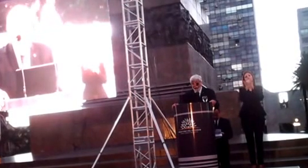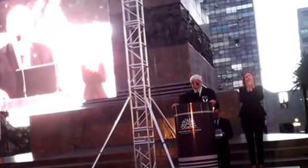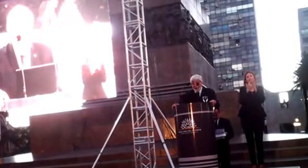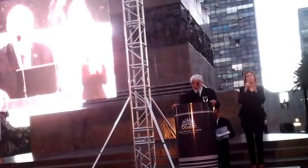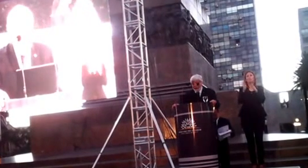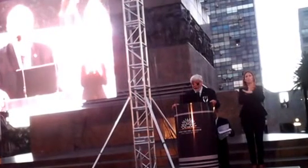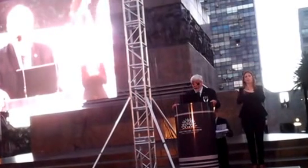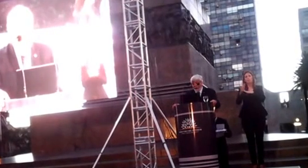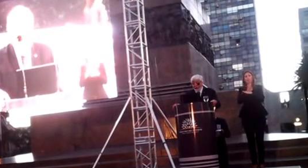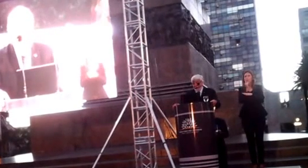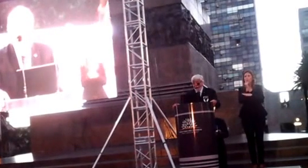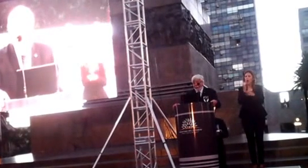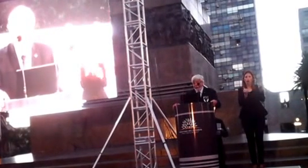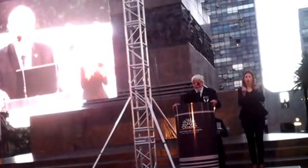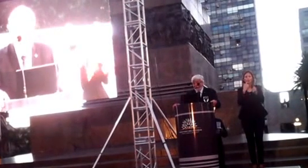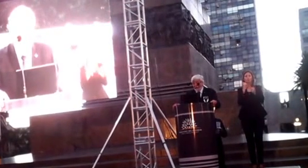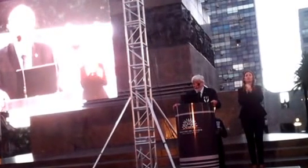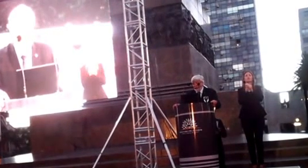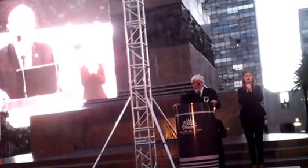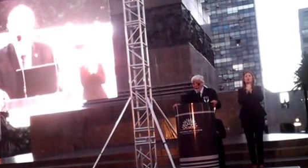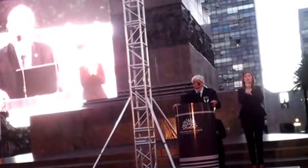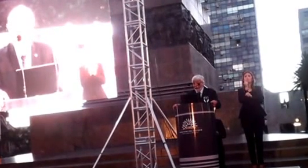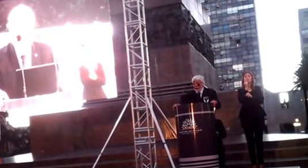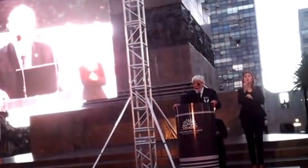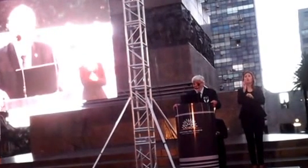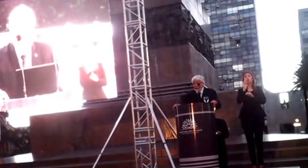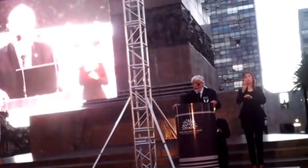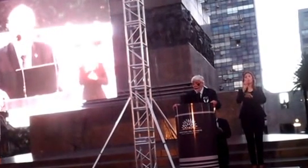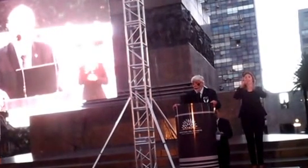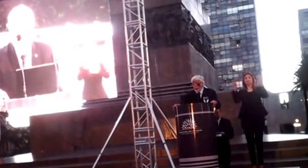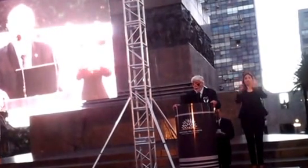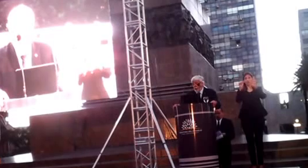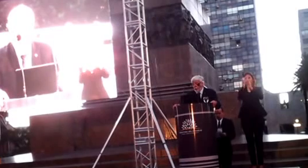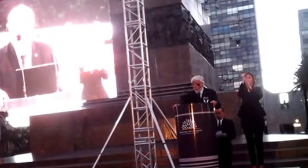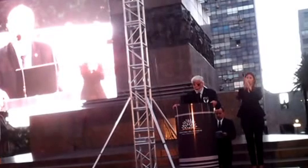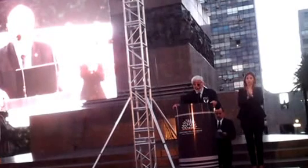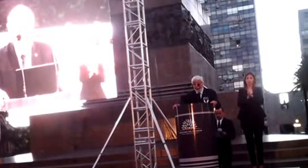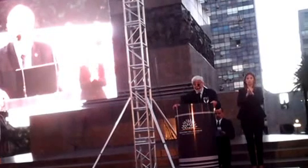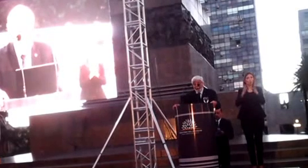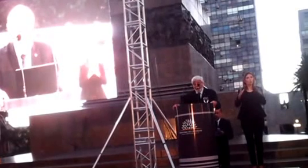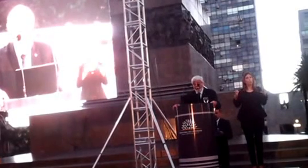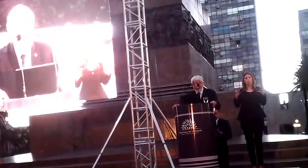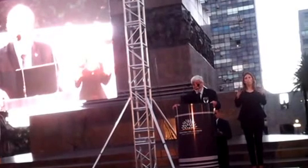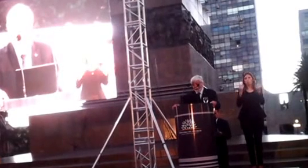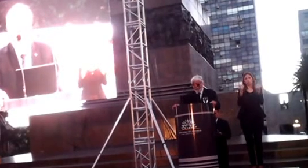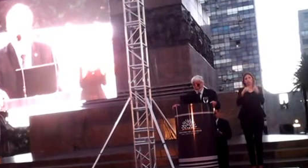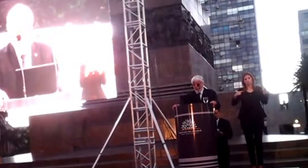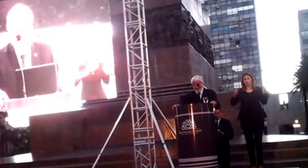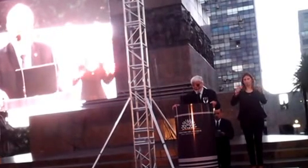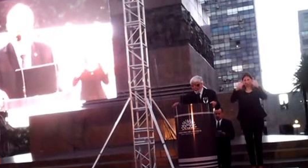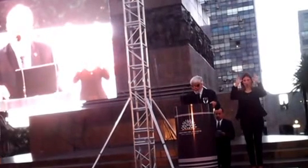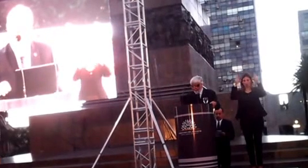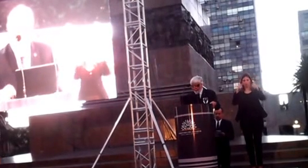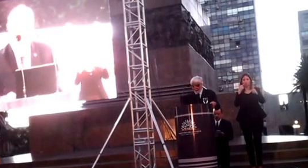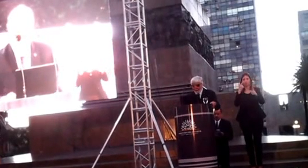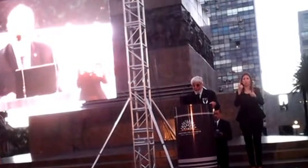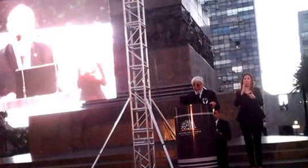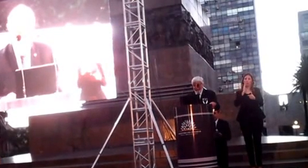trabajo policial, en 2016 han descendido un conjunto de delitos violentos, a saber,